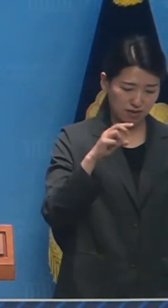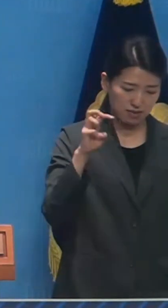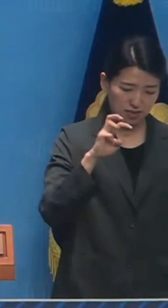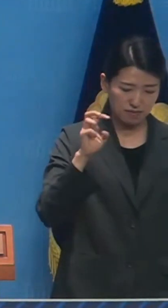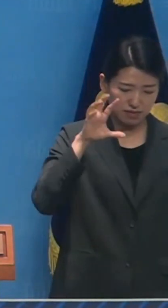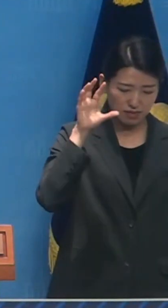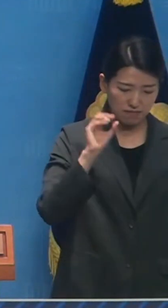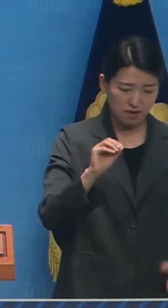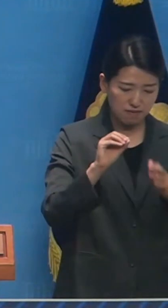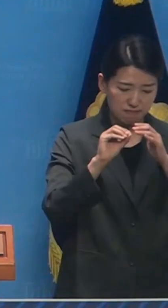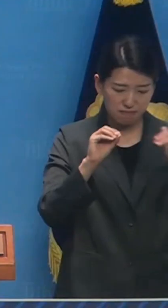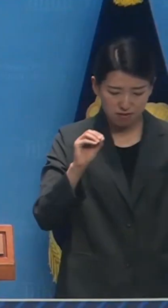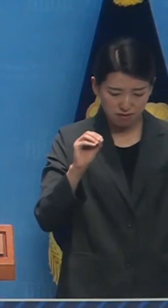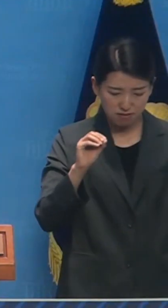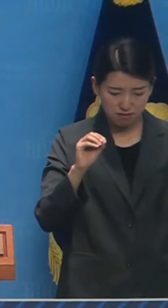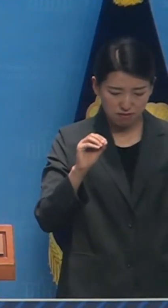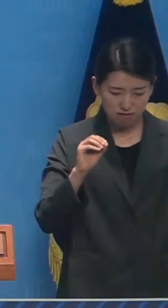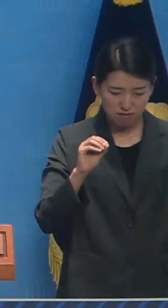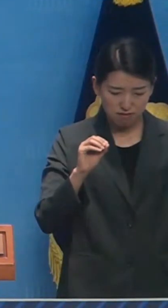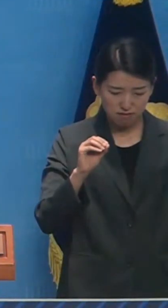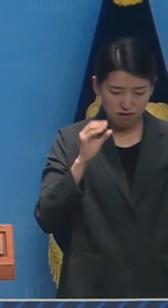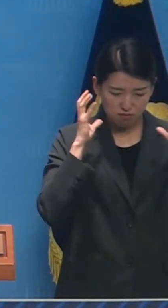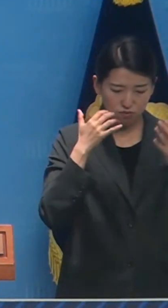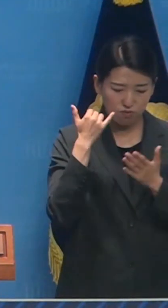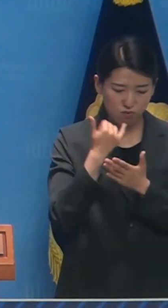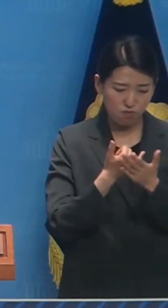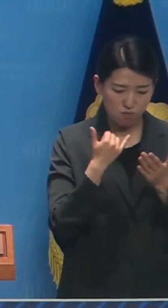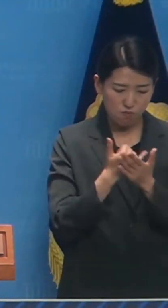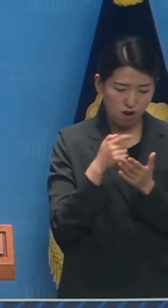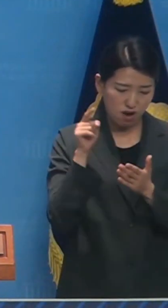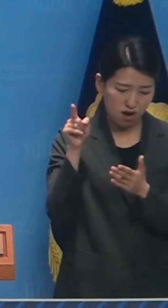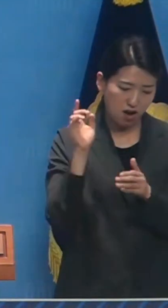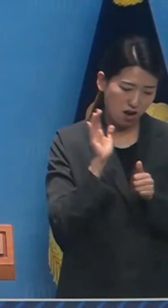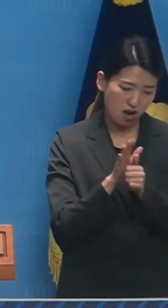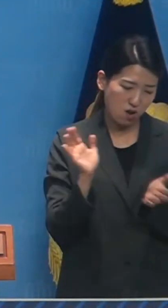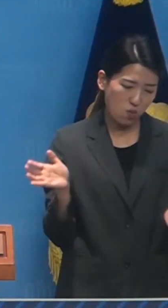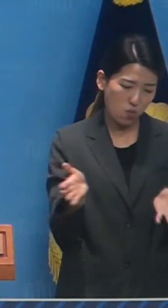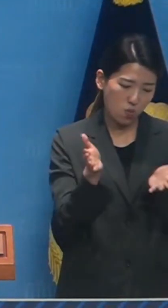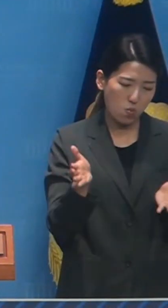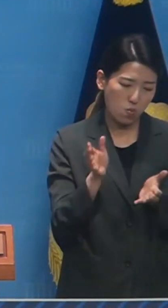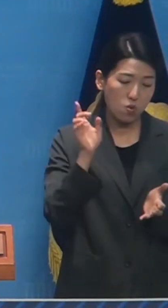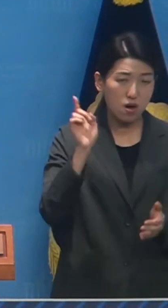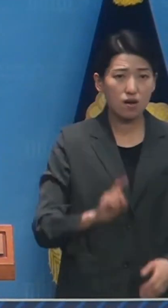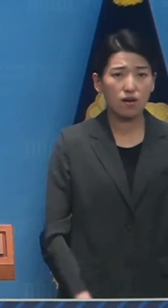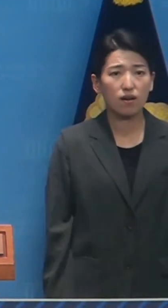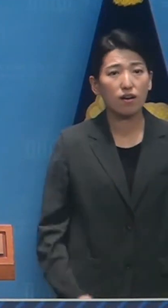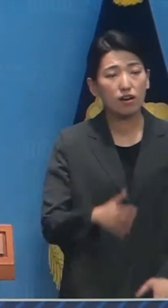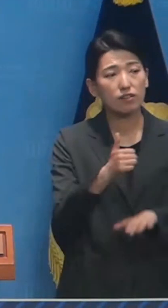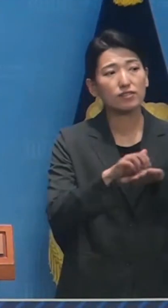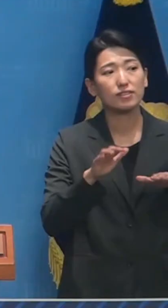30만이라는 유기 아동이 되어버리고 그들이 이제 성인이 되었습니다.